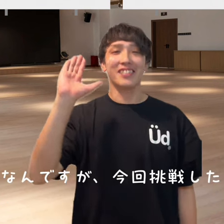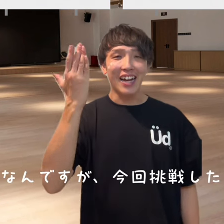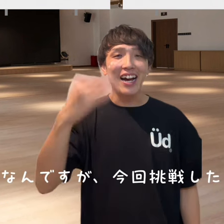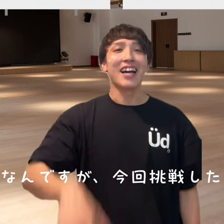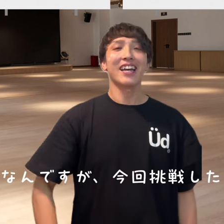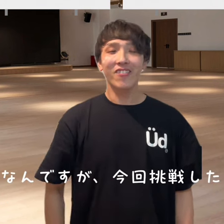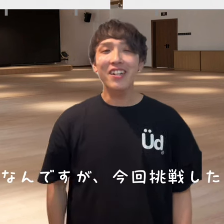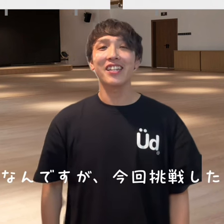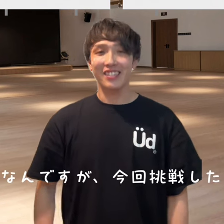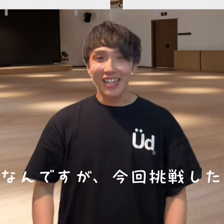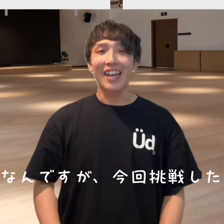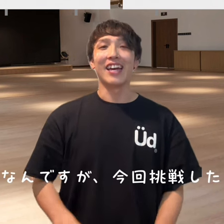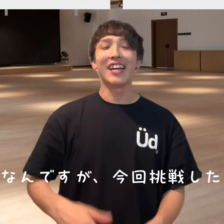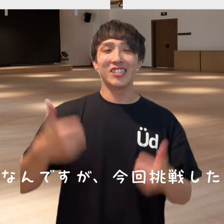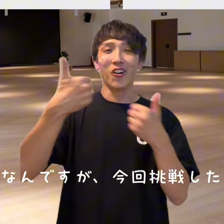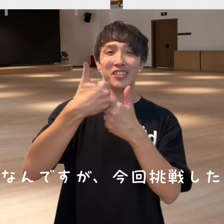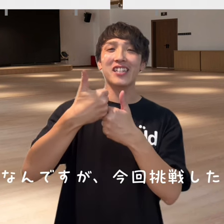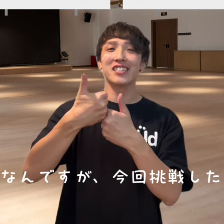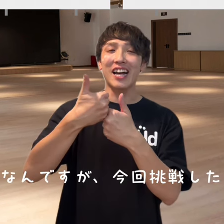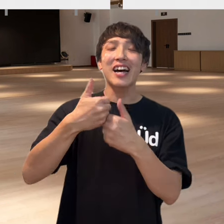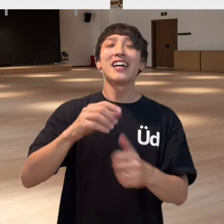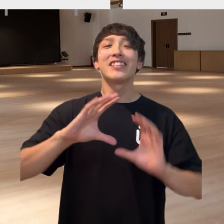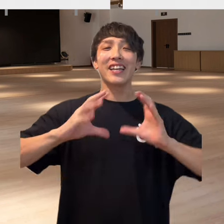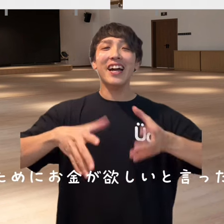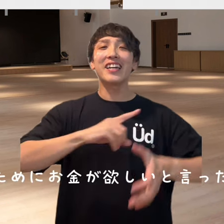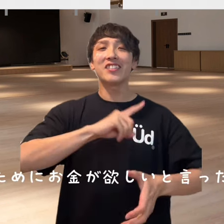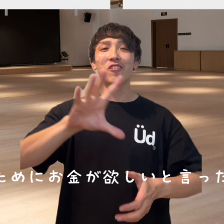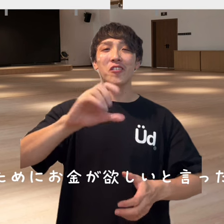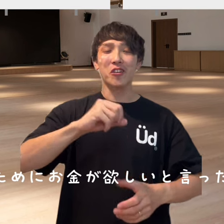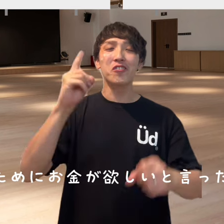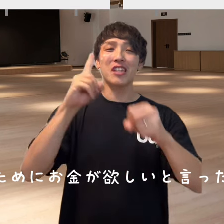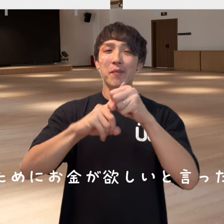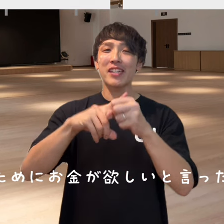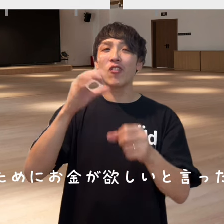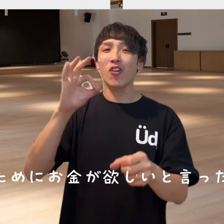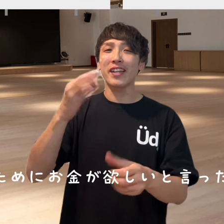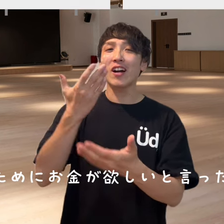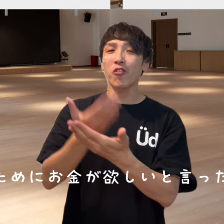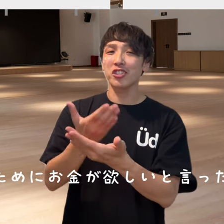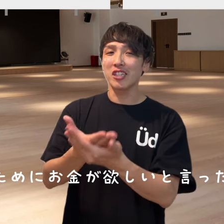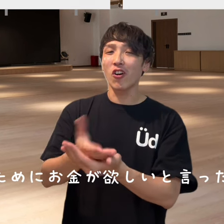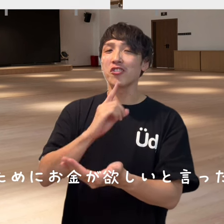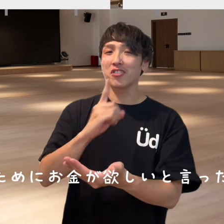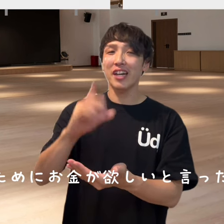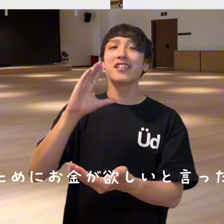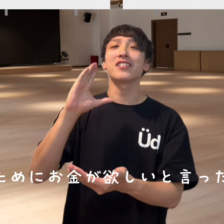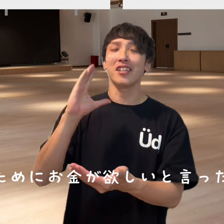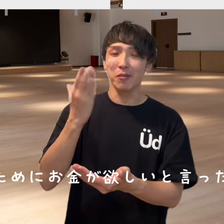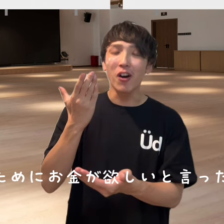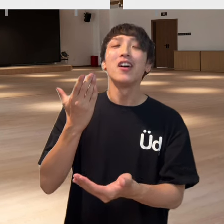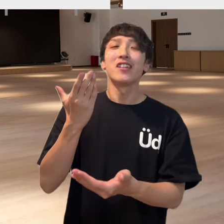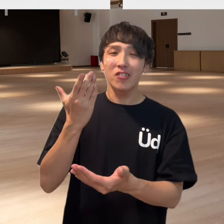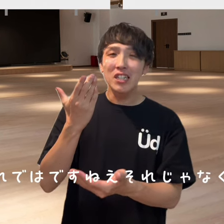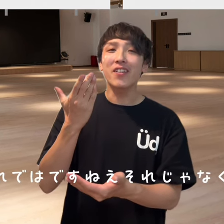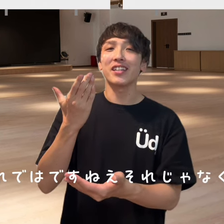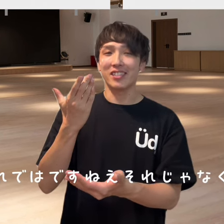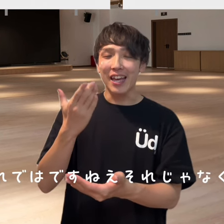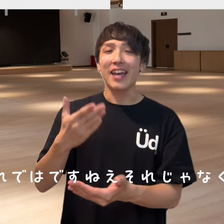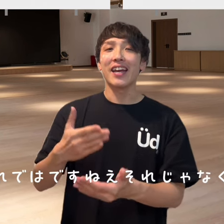が、今回ですね、挑戦した世界一を取るためにお金が欲しいと言ったんですけども、それではですね、